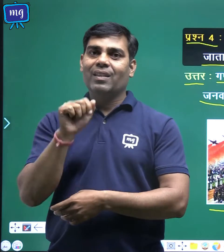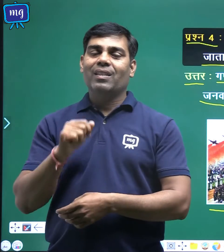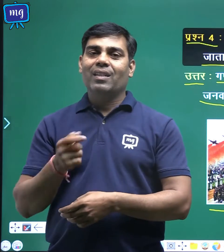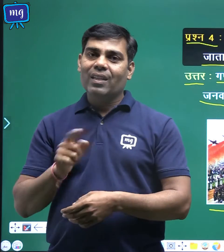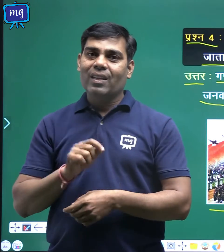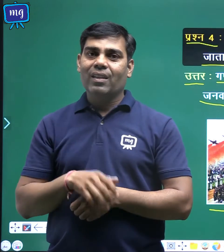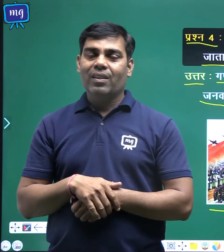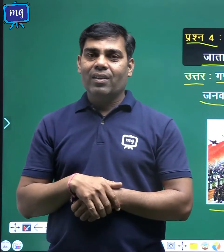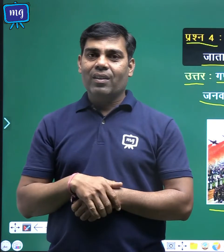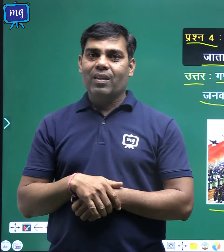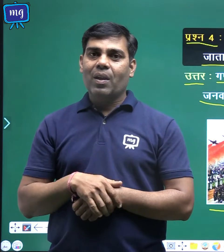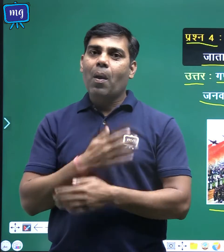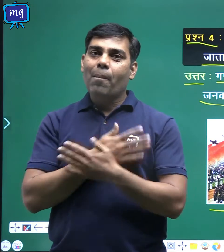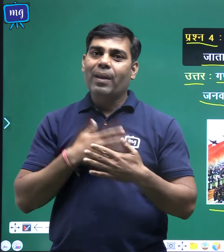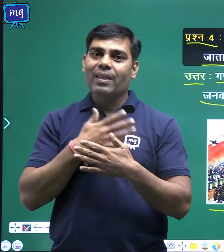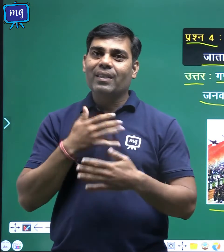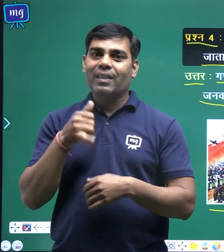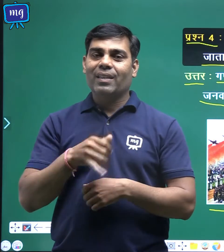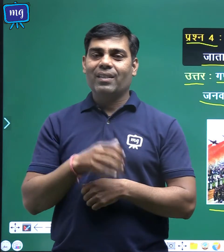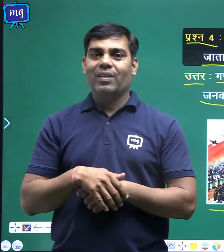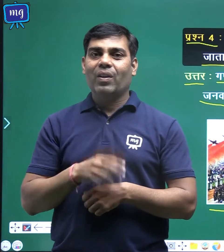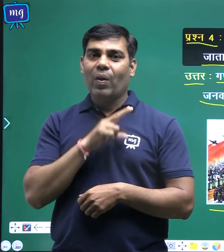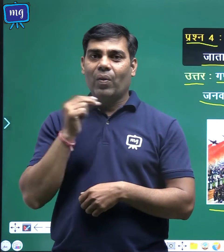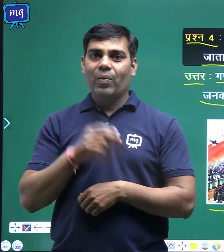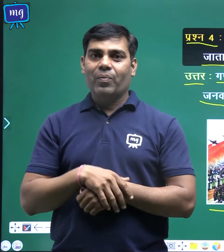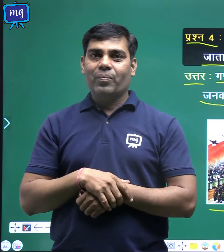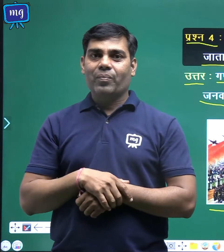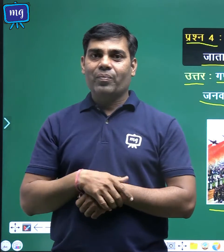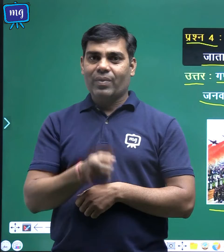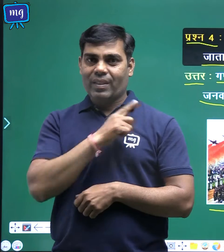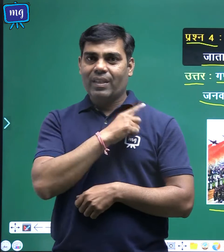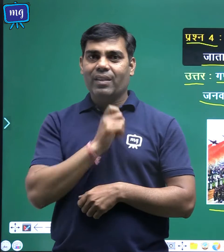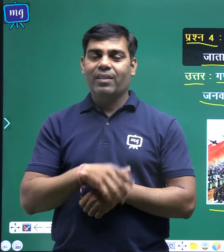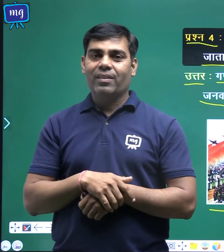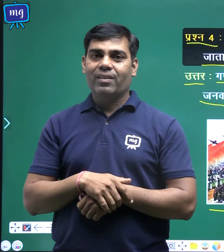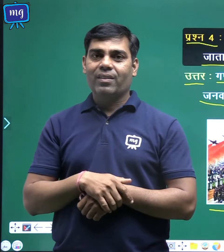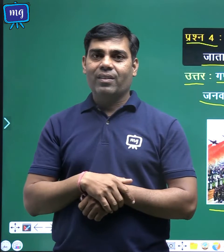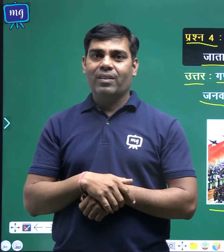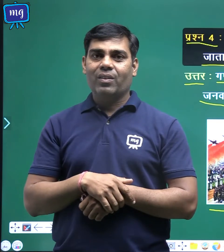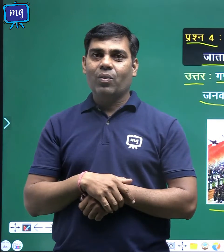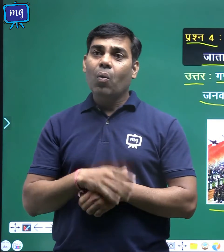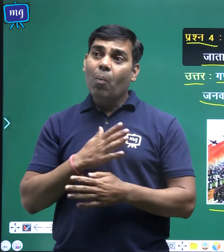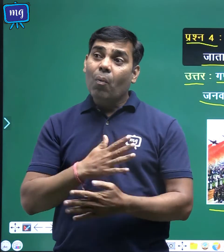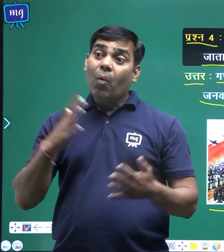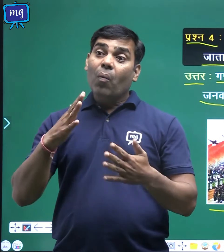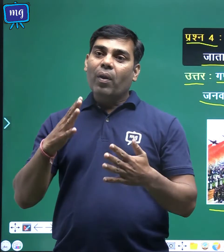ही मनाई जाती है और यह भव्य